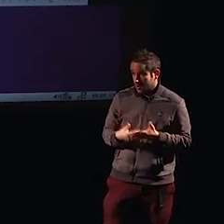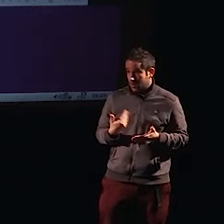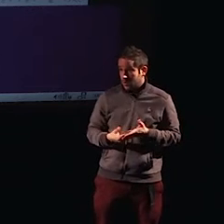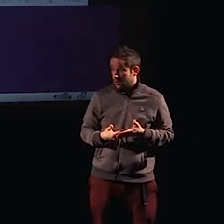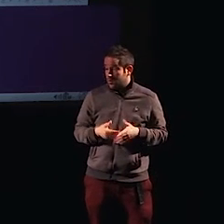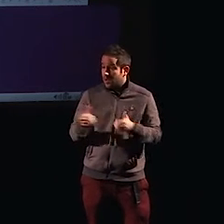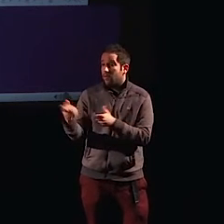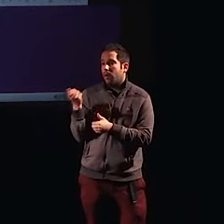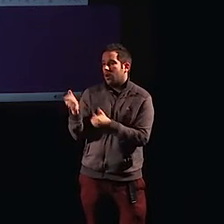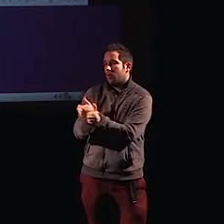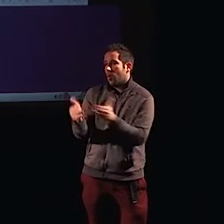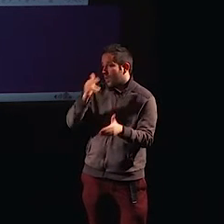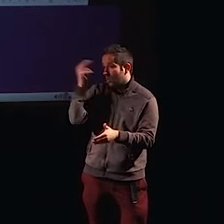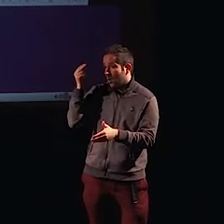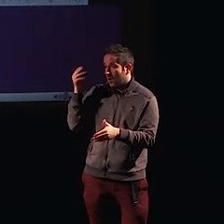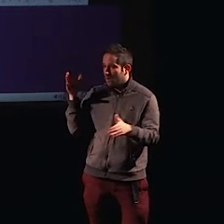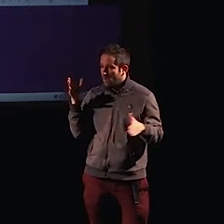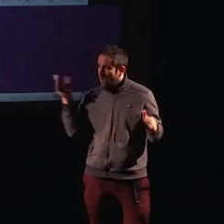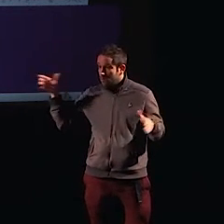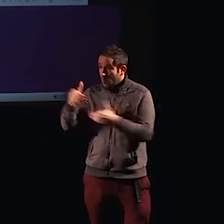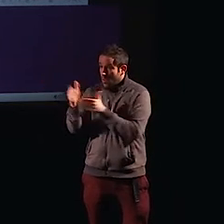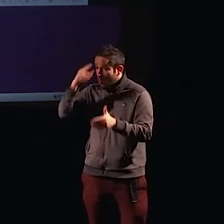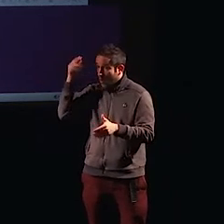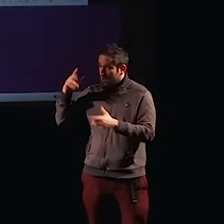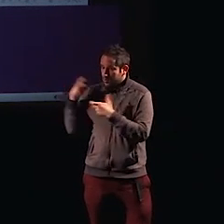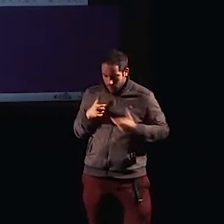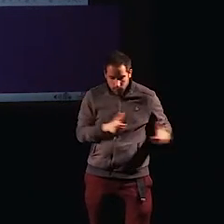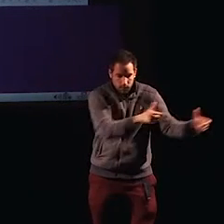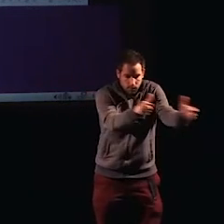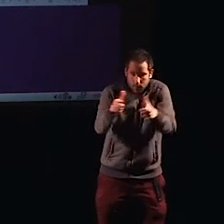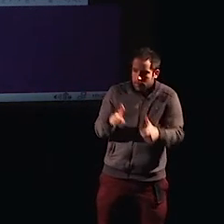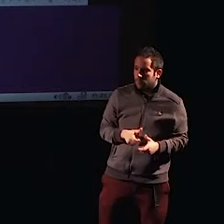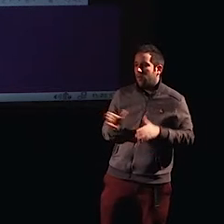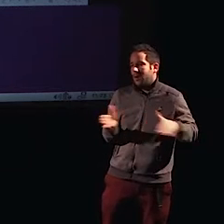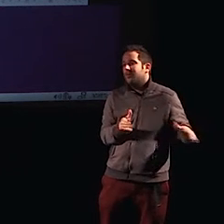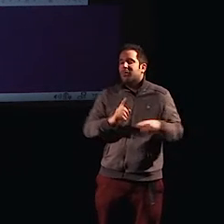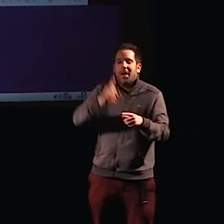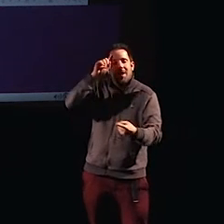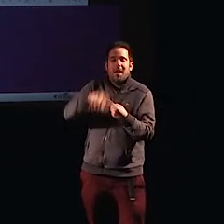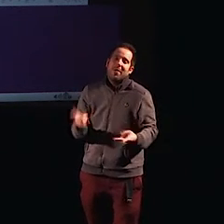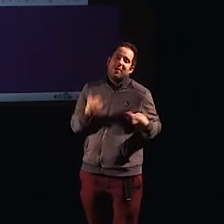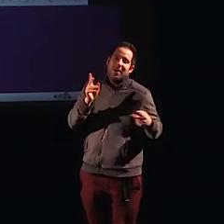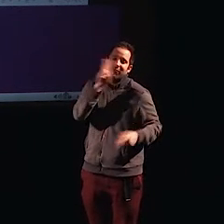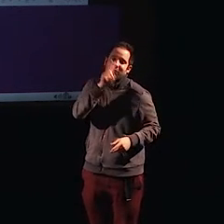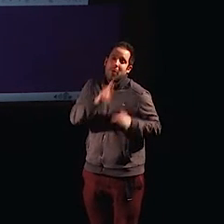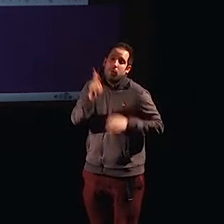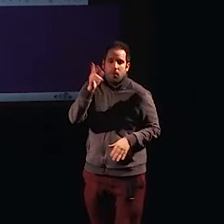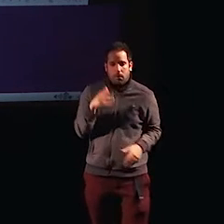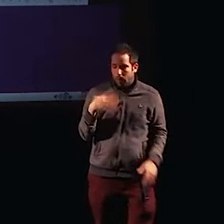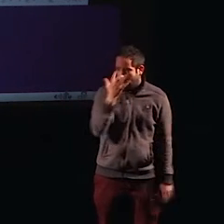vraiment les boîtes noires qui se profilent là, dans le texte de Foucault. Bon, allez, on va parler de choses plus rigolotes. Non, mais parce que